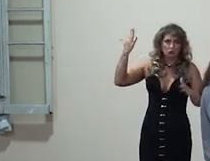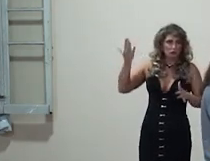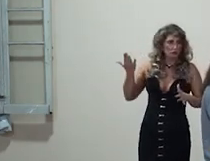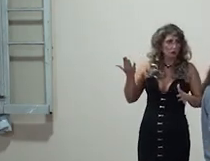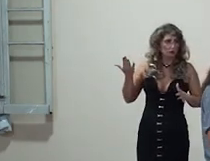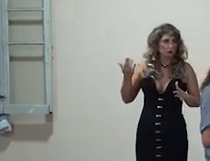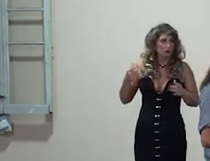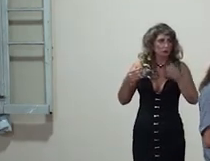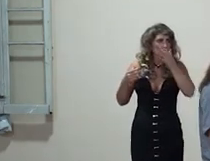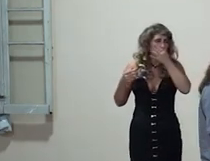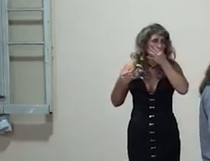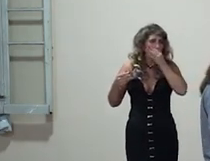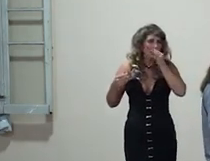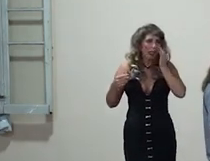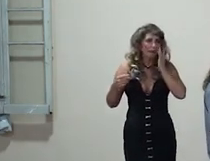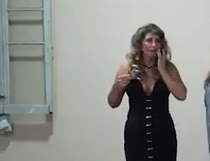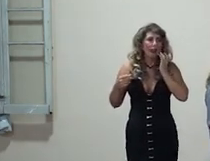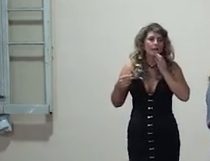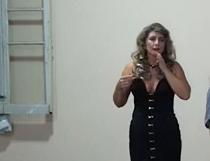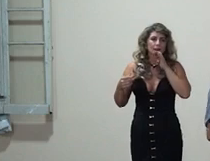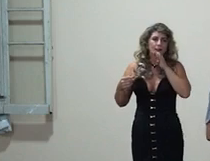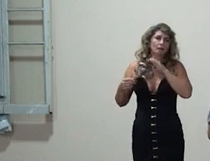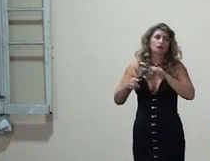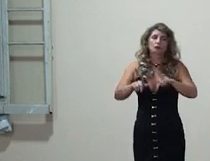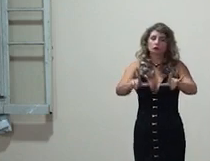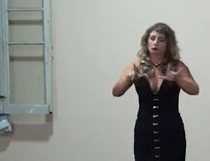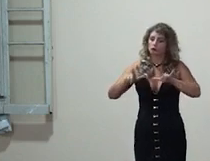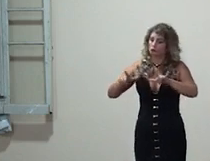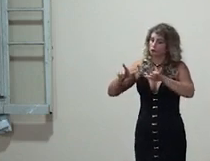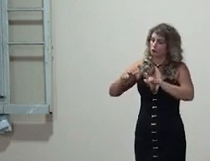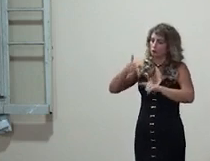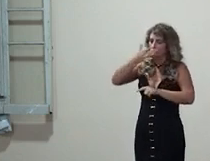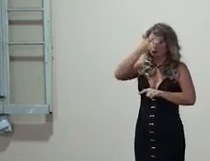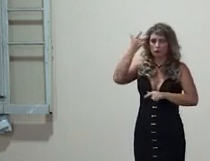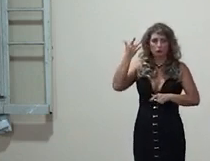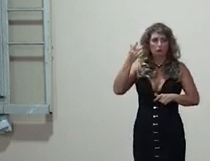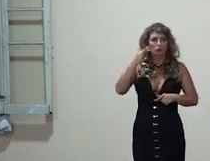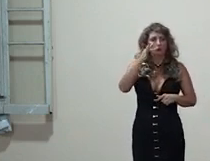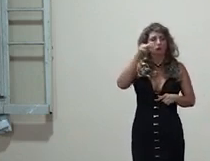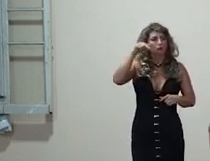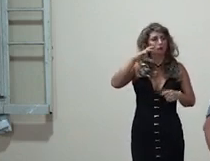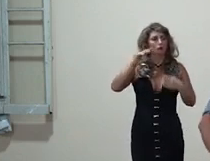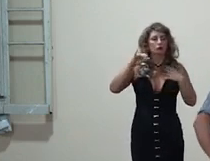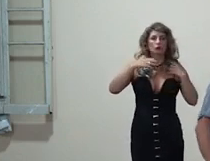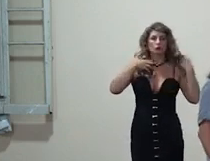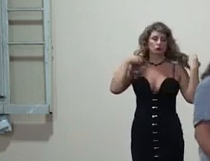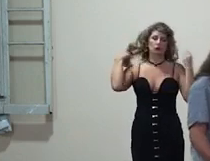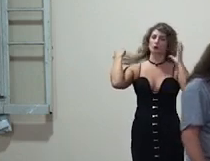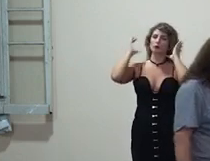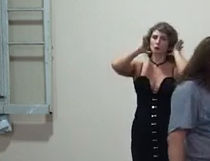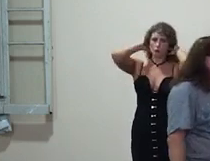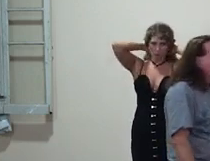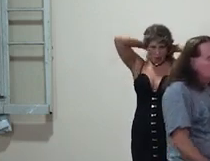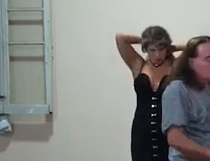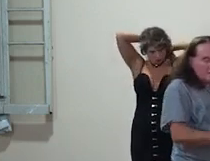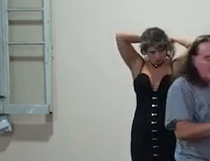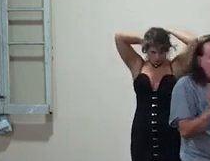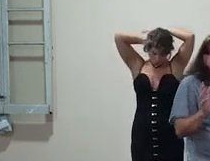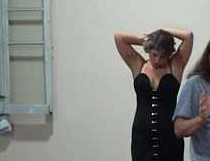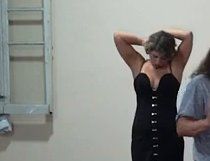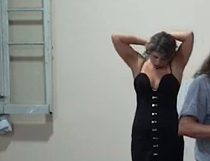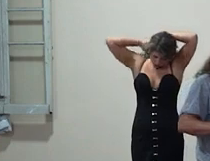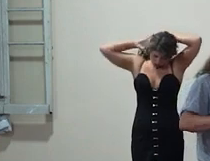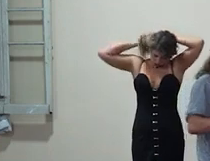Não certificaram, é, não certificaram, nós ganhamos da FUNCUR, né? Da Curido, da Cultura,